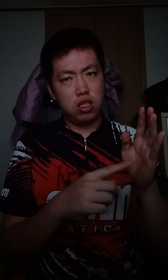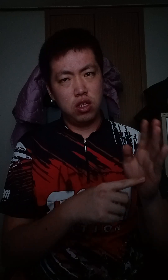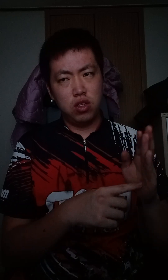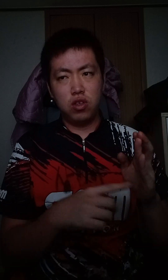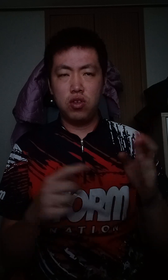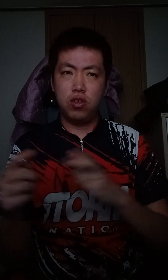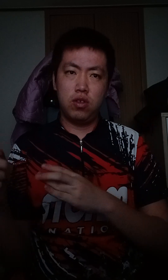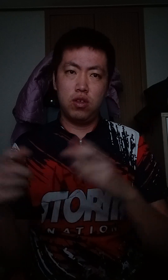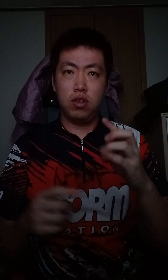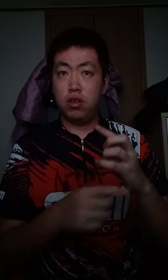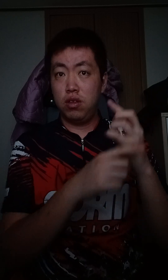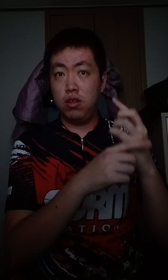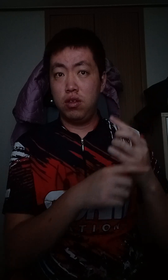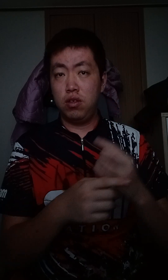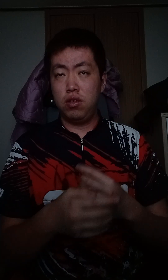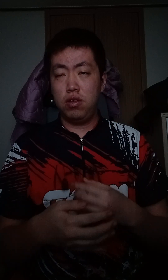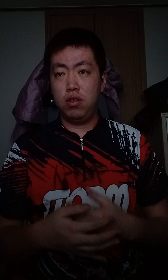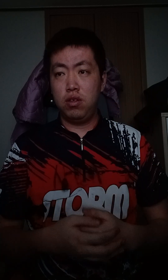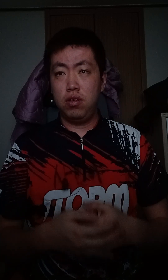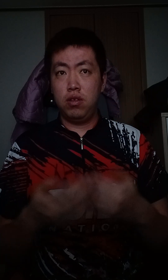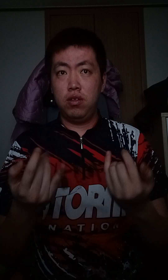조치가 나왔어요. 회전하면서